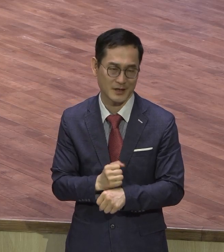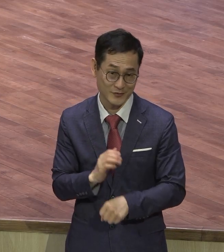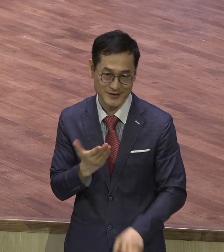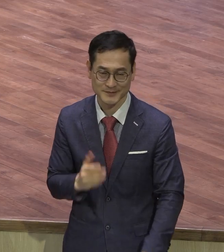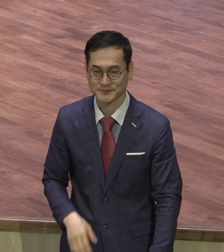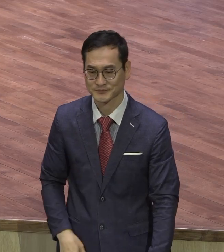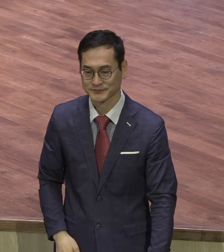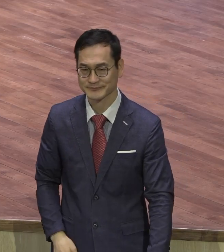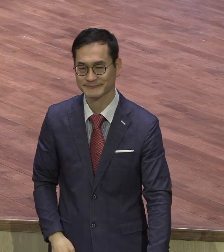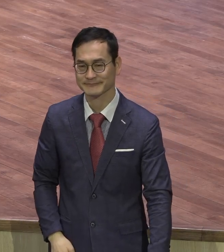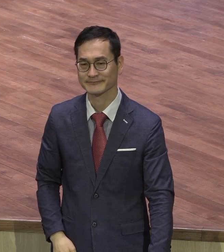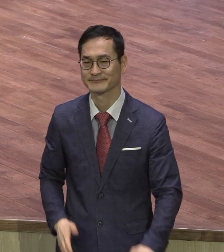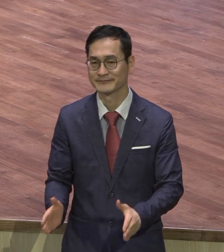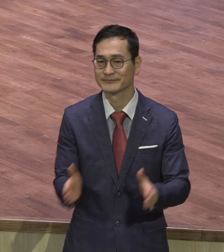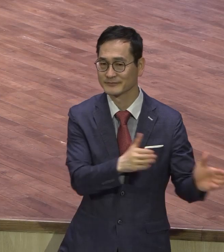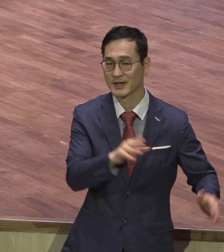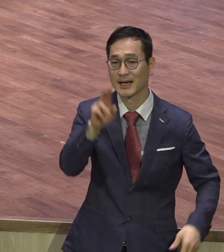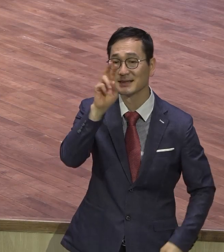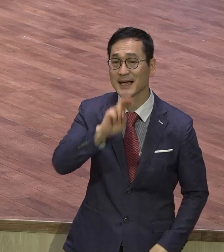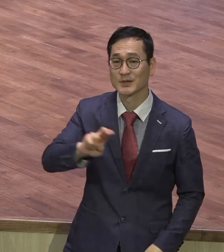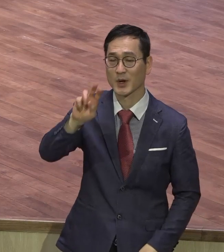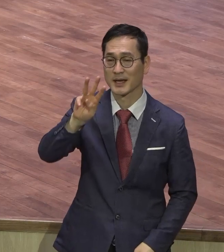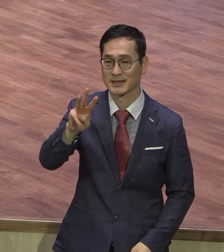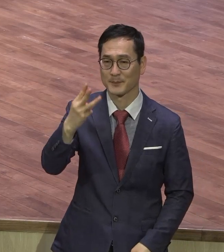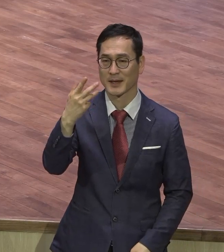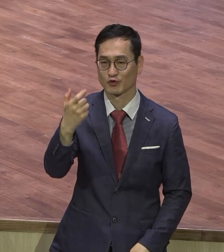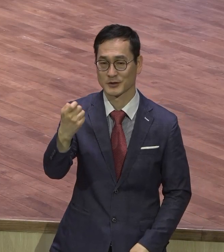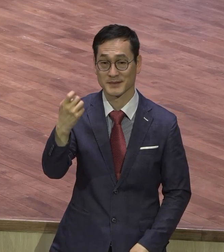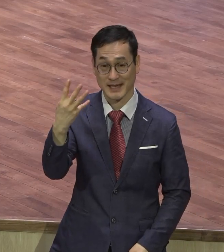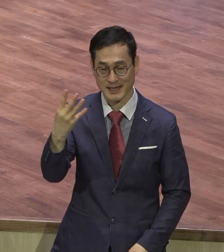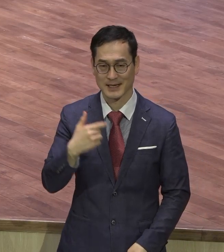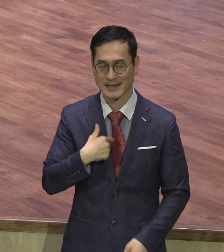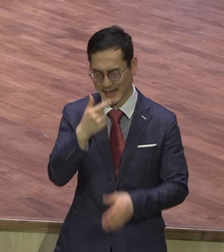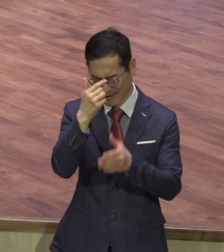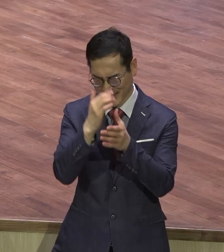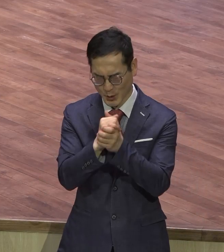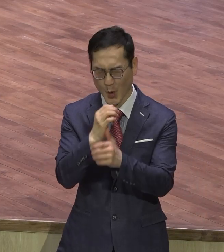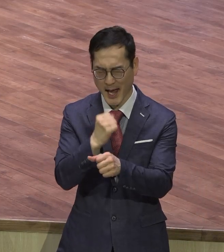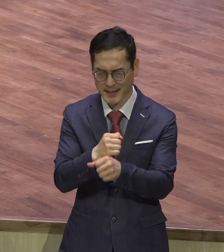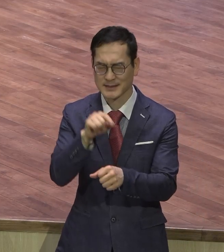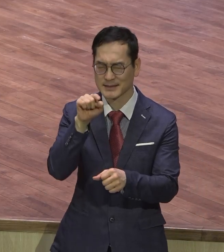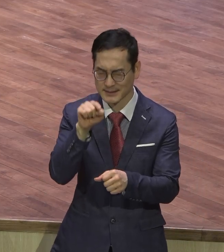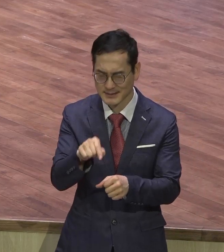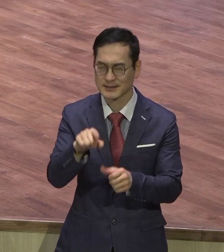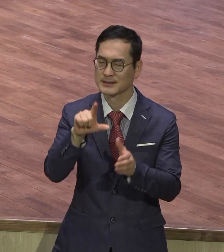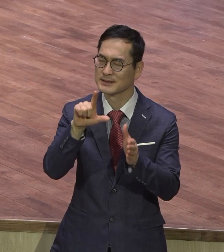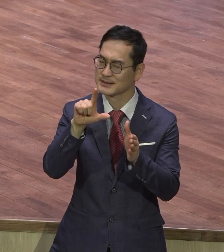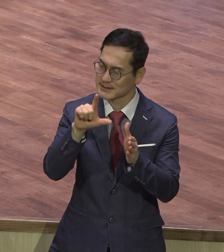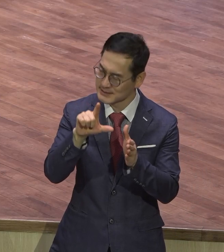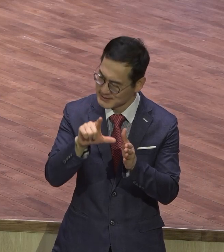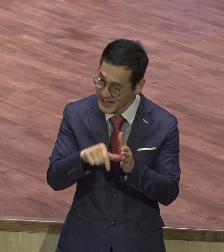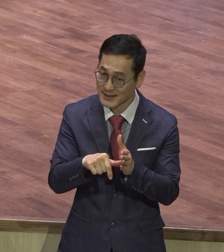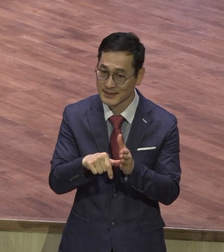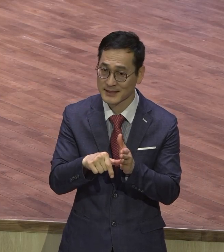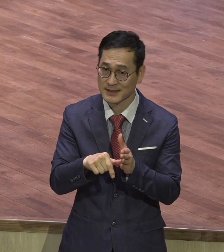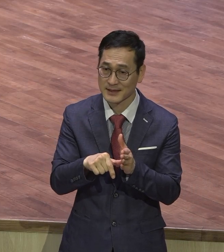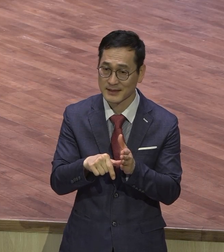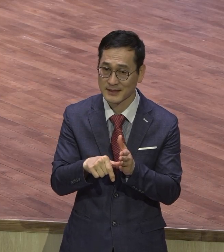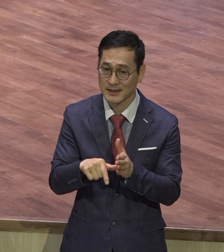찬송가 364장 내 기도하는 그 시간 월포드 목사님이 쓴